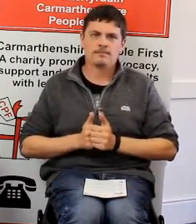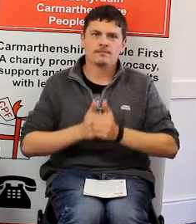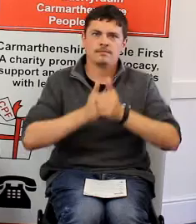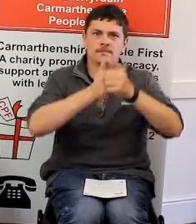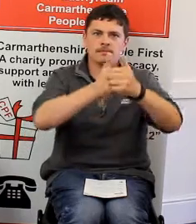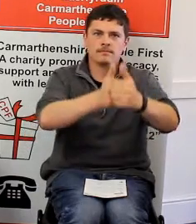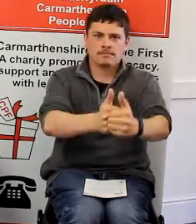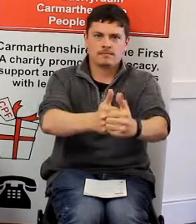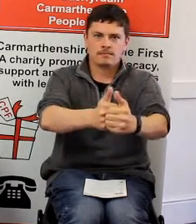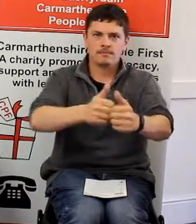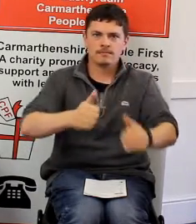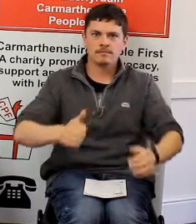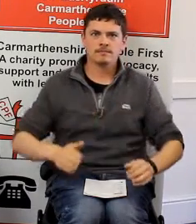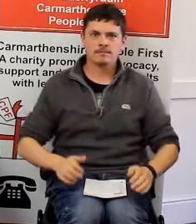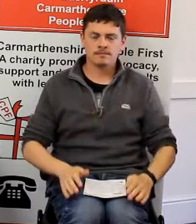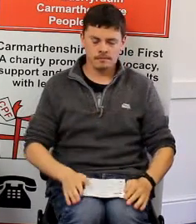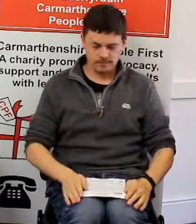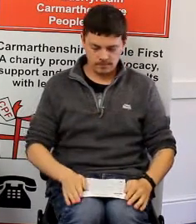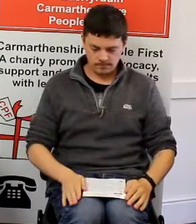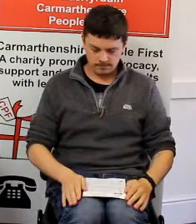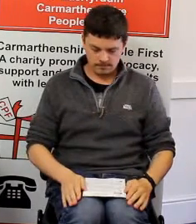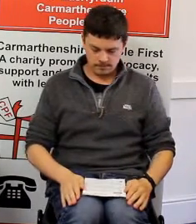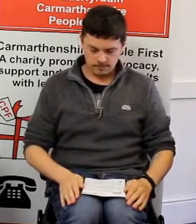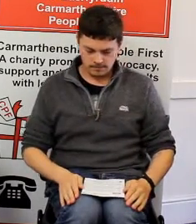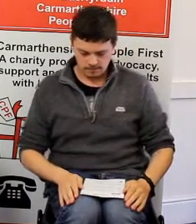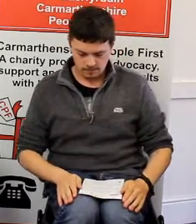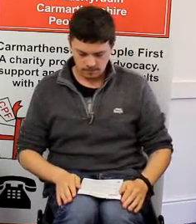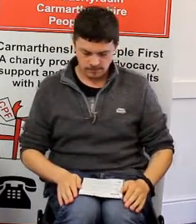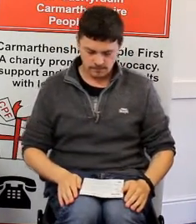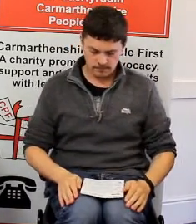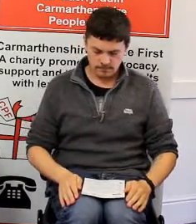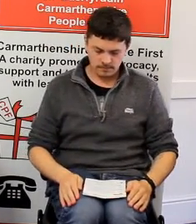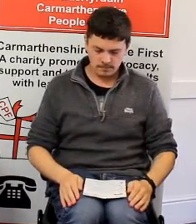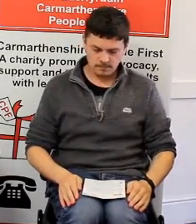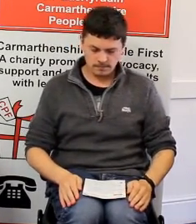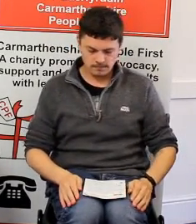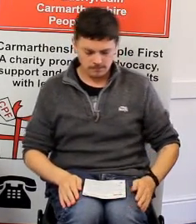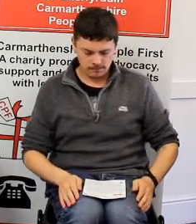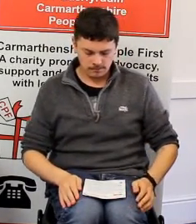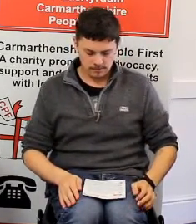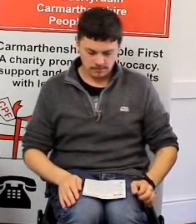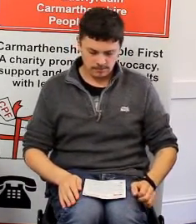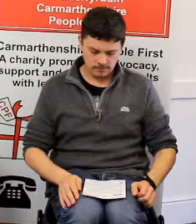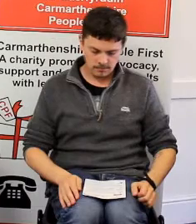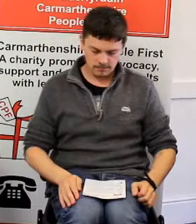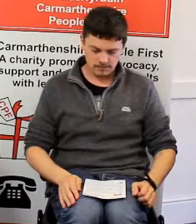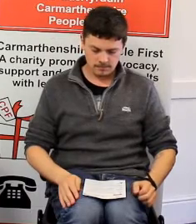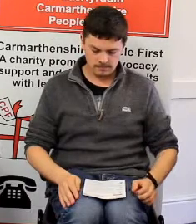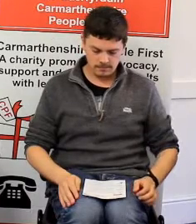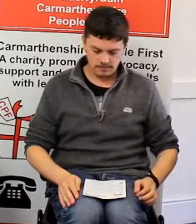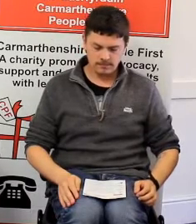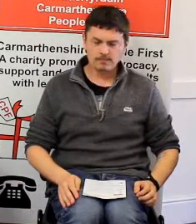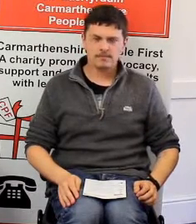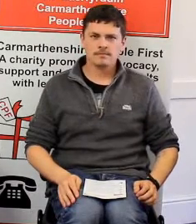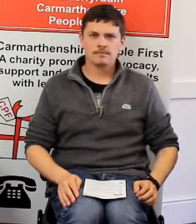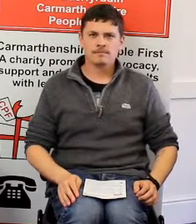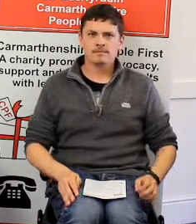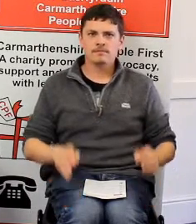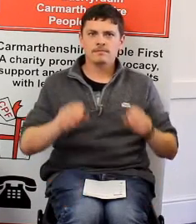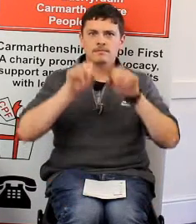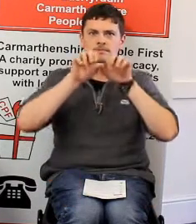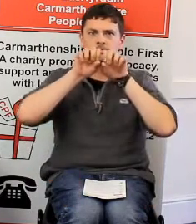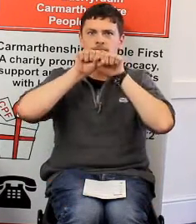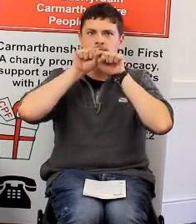I bobl sydd ag anabledd dysgu yn Sir Gaerfyrddin. Rydyn ni'n cwrdd yn rheolaidd